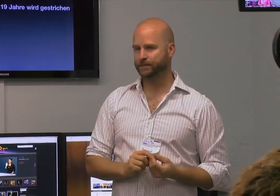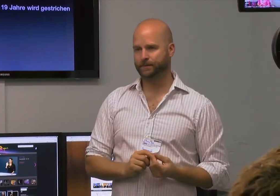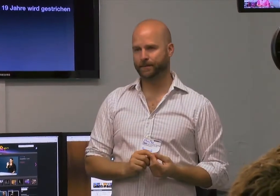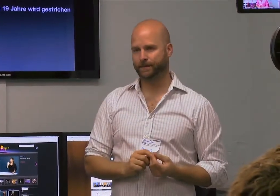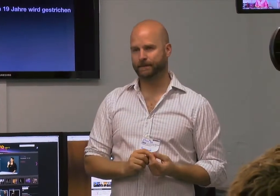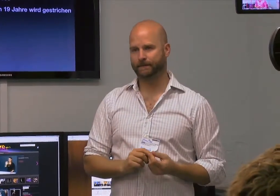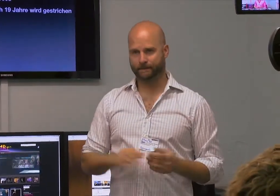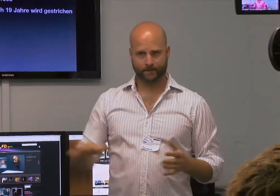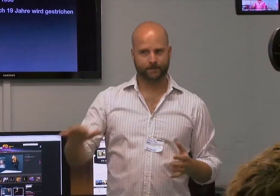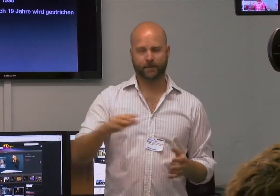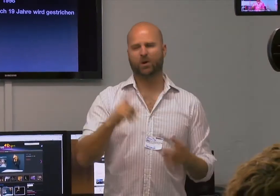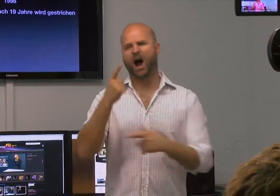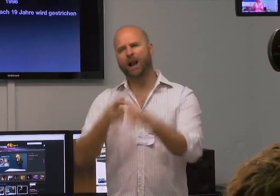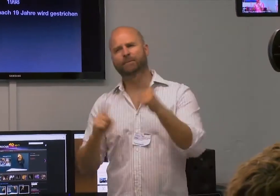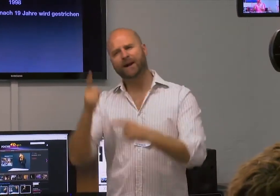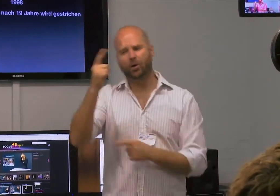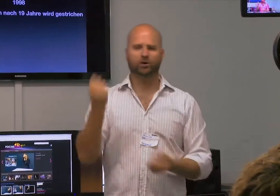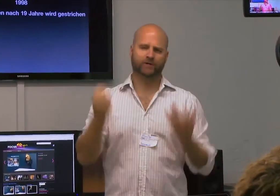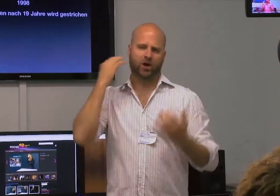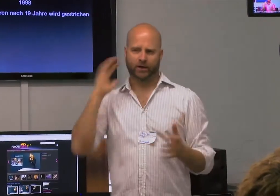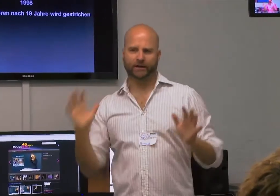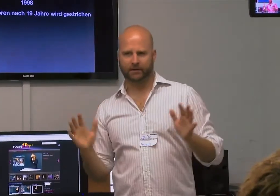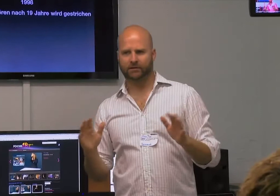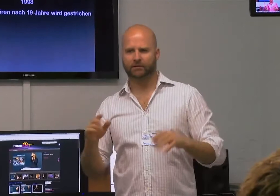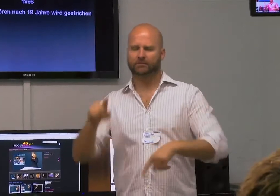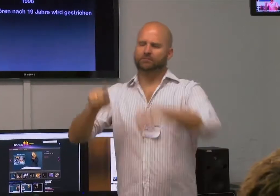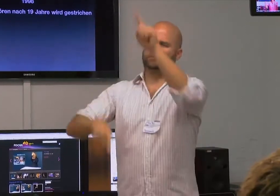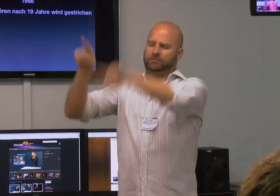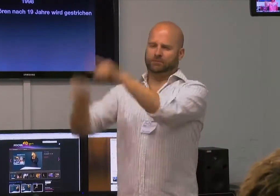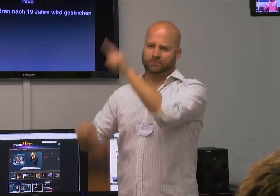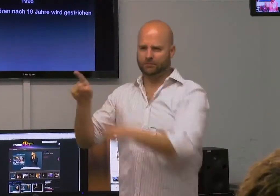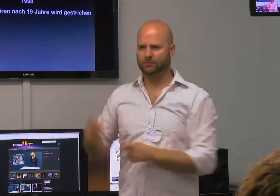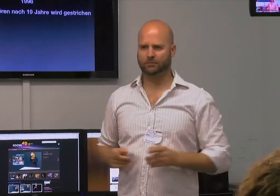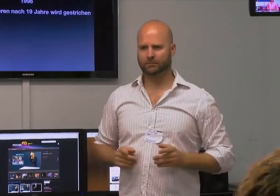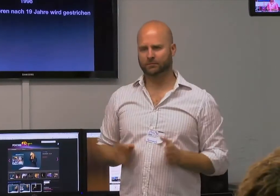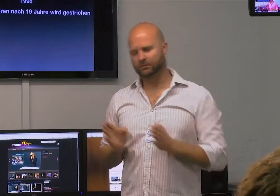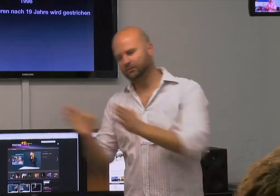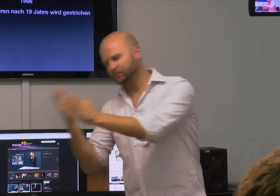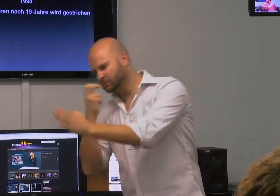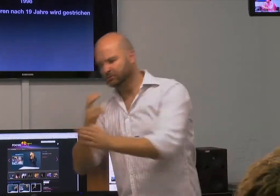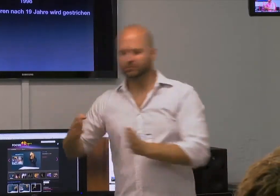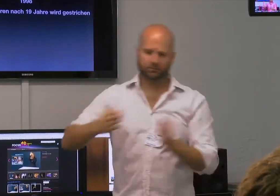ungefähr 10.000 Gehörlose, da waren wir betroffen. Und auch noch eine halbe Million Schwerhörige. Also das war